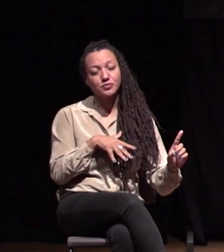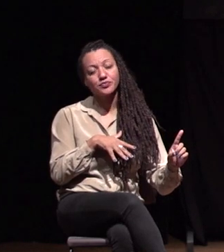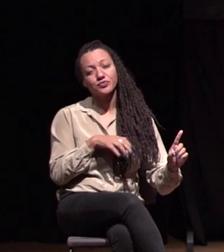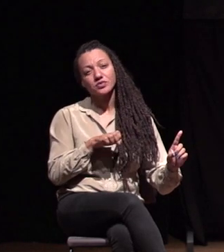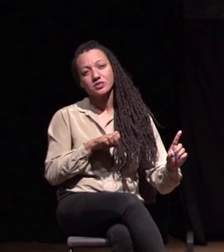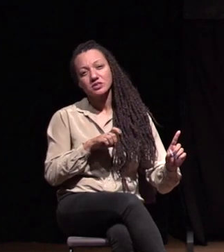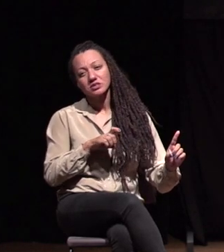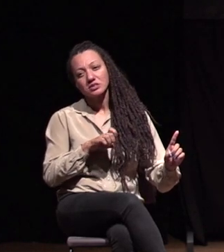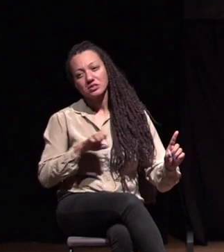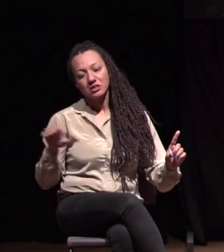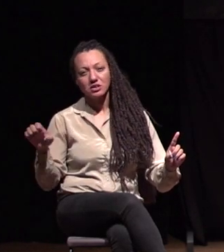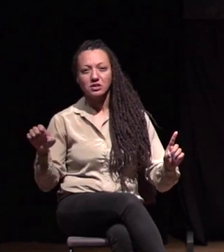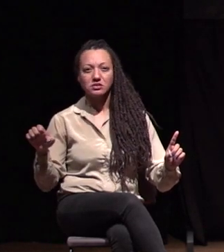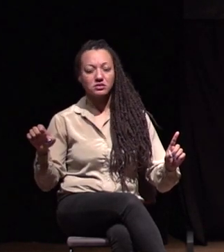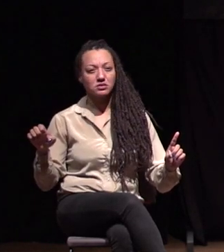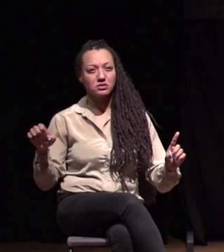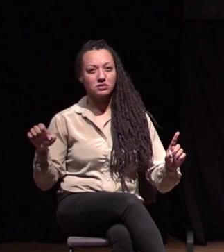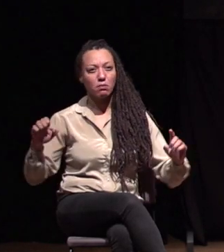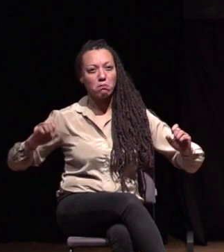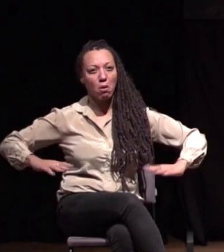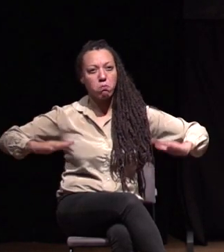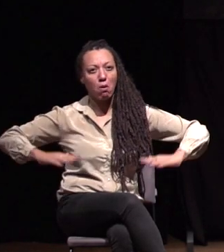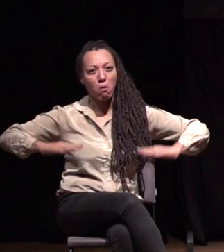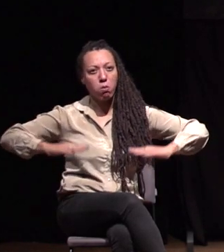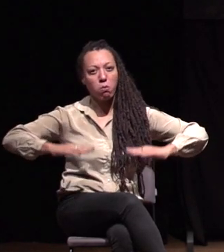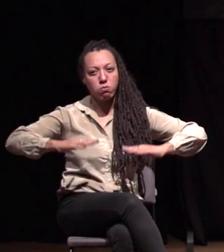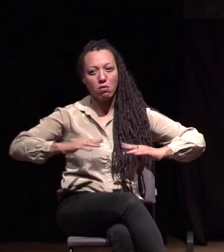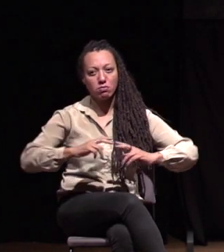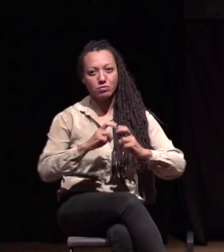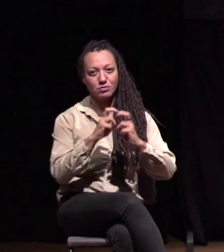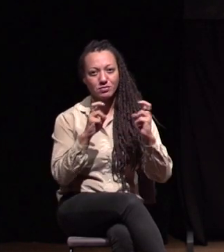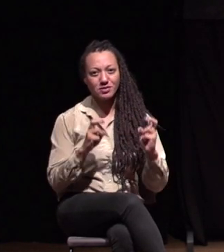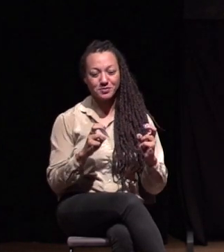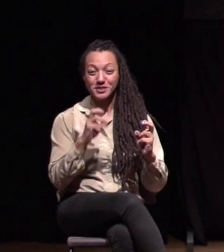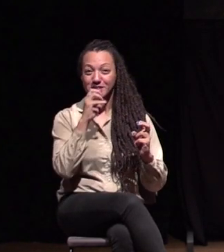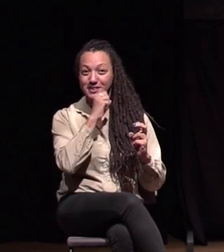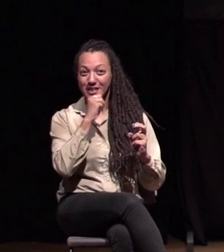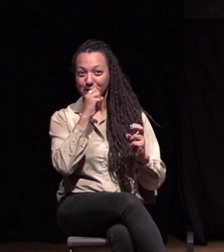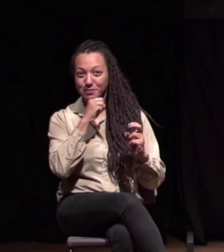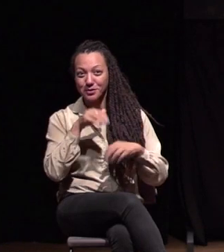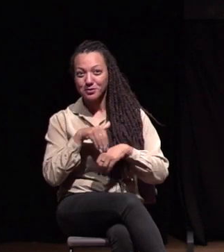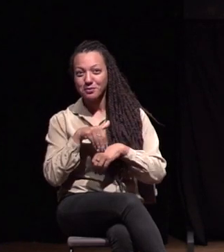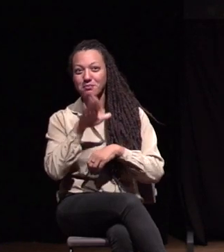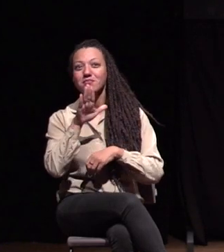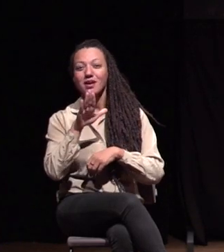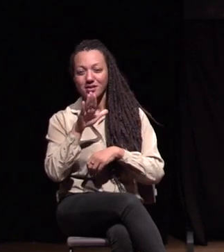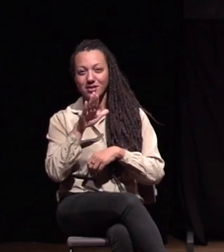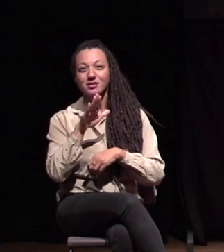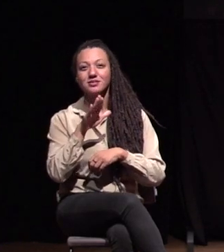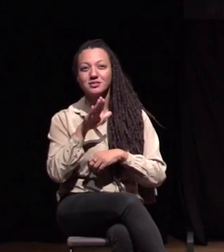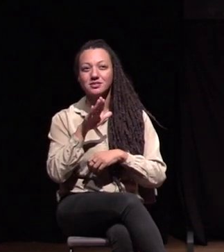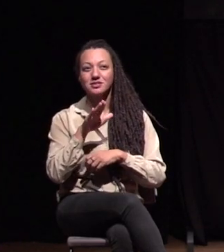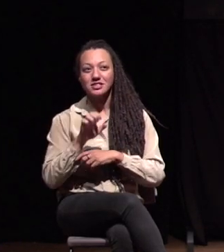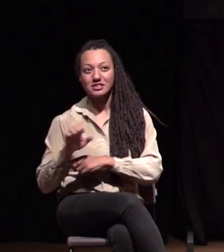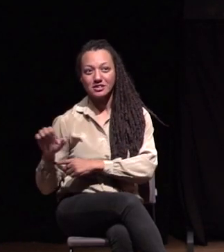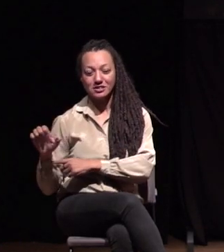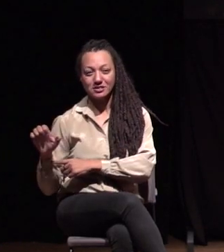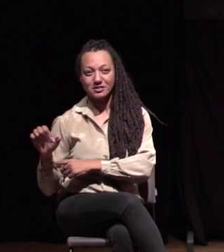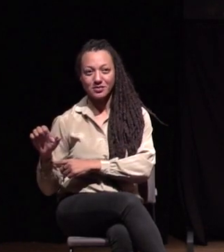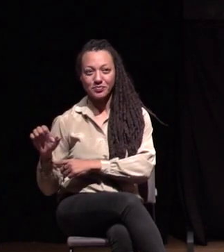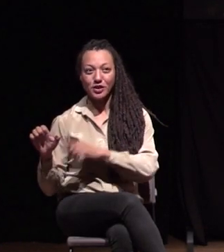divisão. Inclusive, a pessoa aqui lembrou que o sábado está mais reservado às manifestações progressistas de esquerda e o